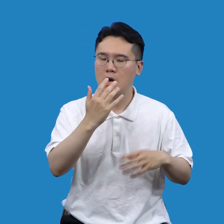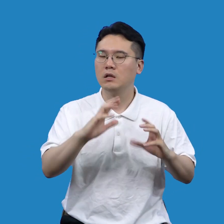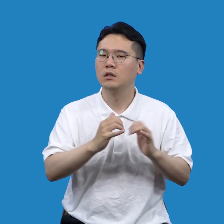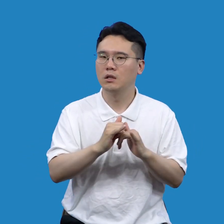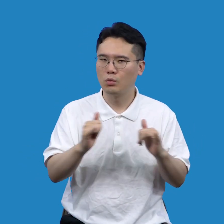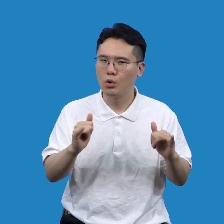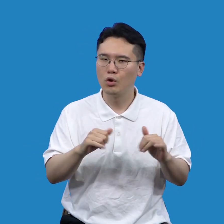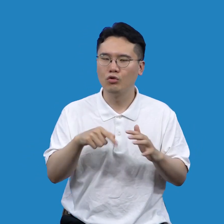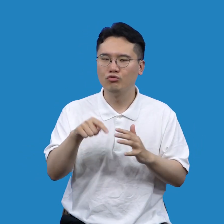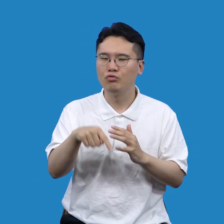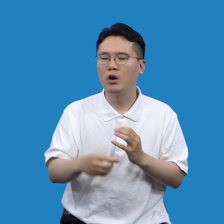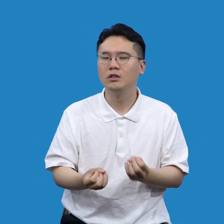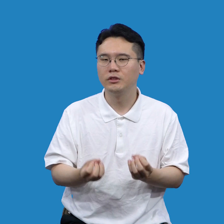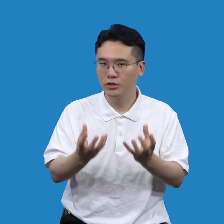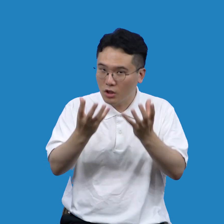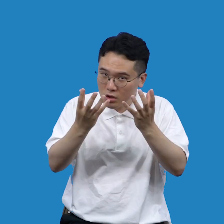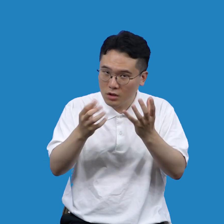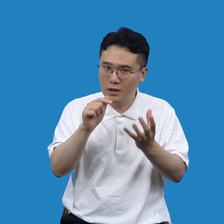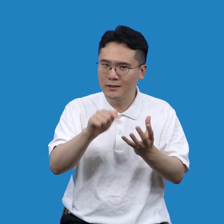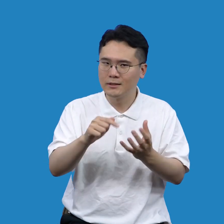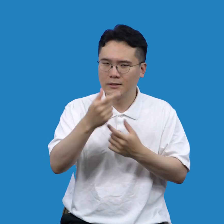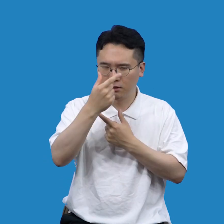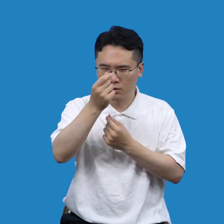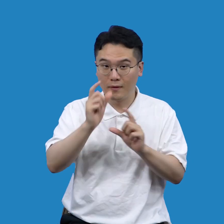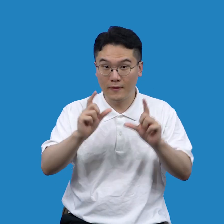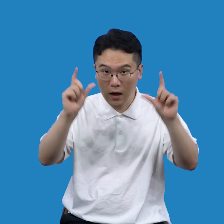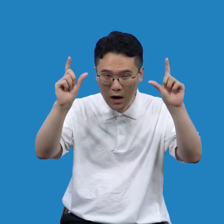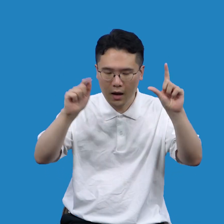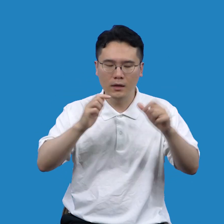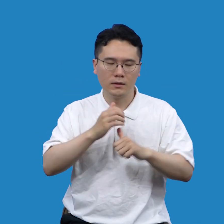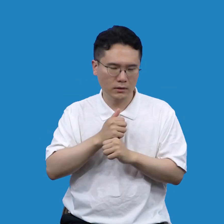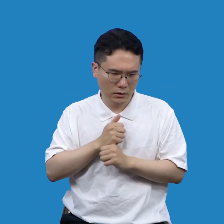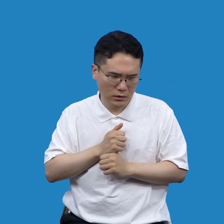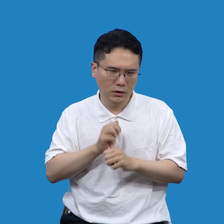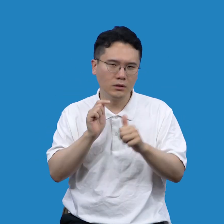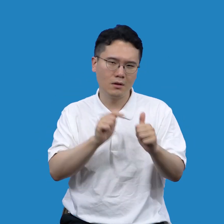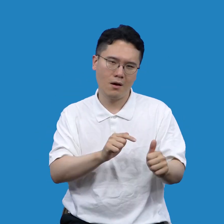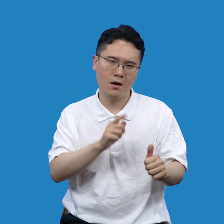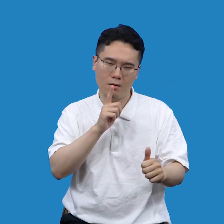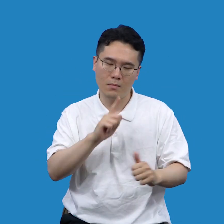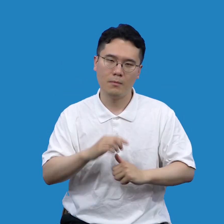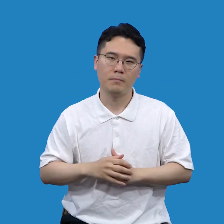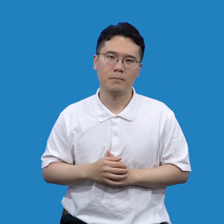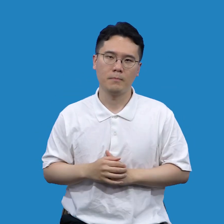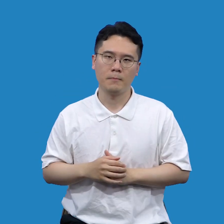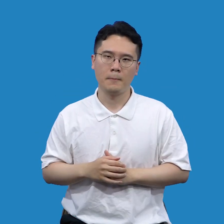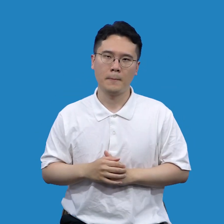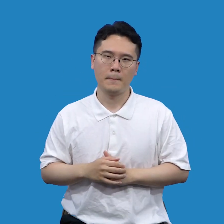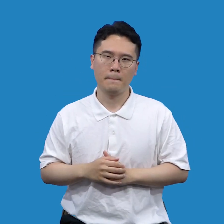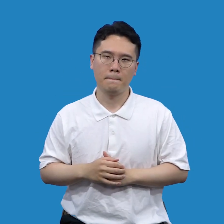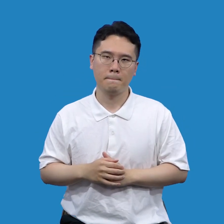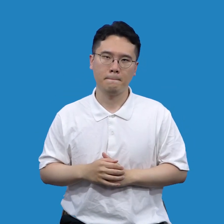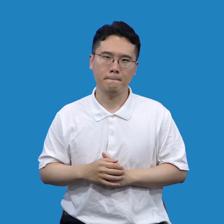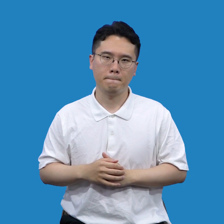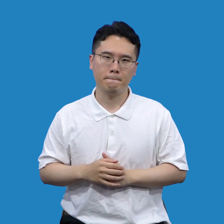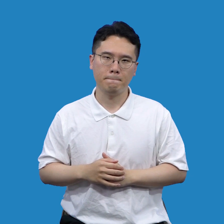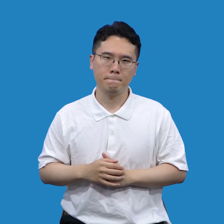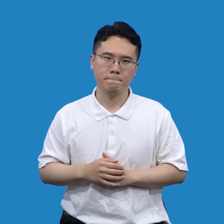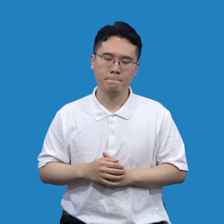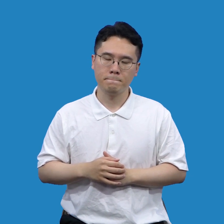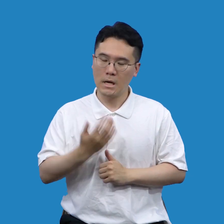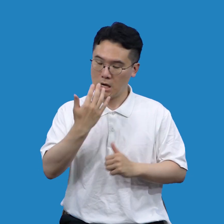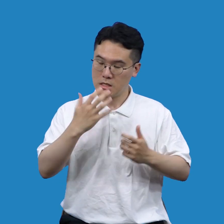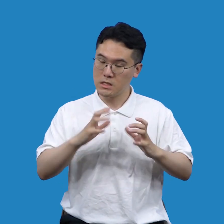정한 기일에 지키게 하라. 이스라엘 백성들이야 실제로 애굽